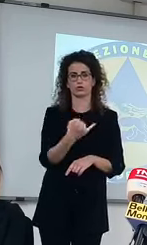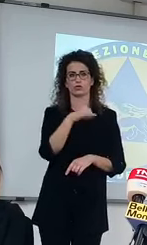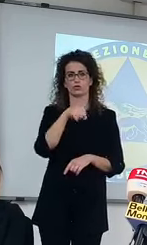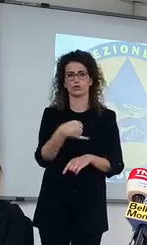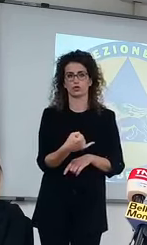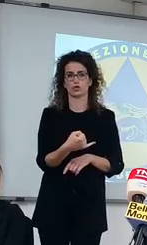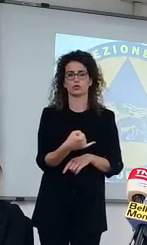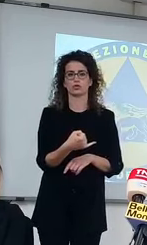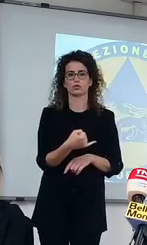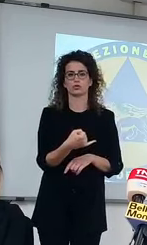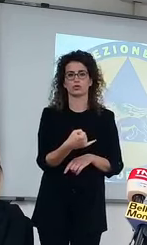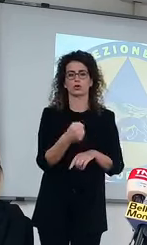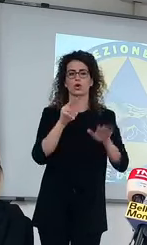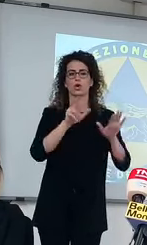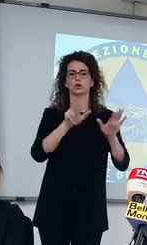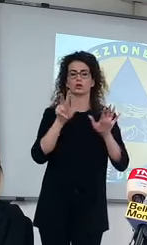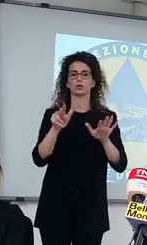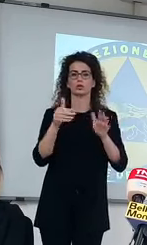Johnson